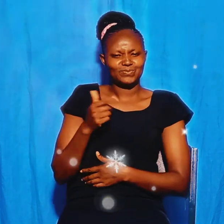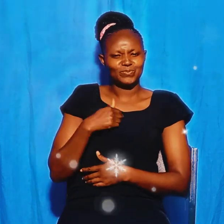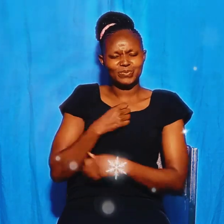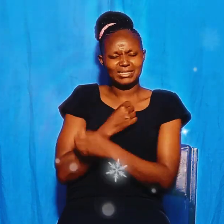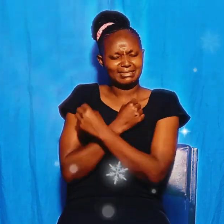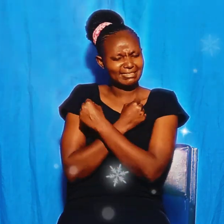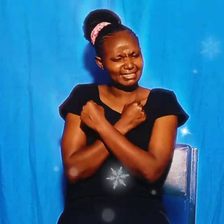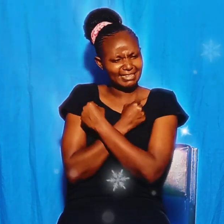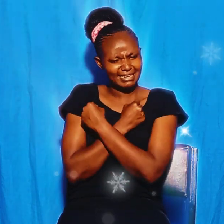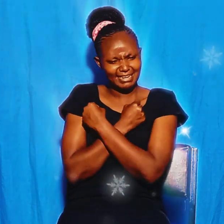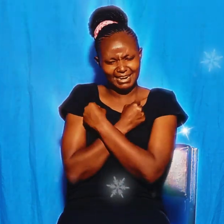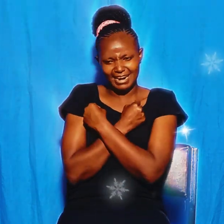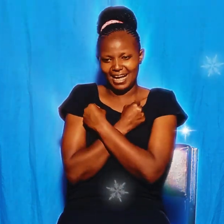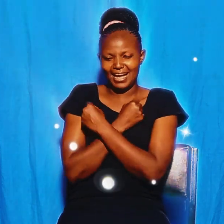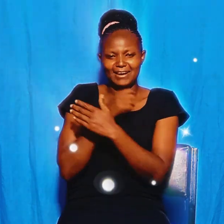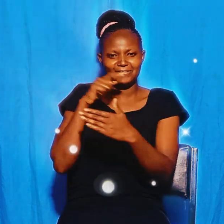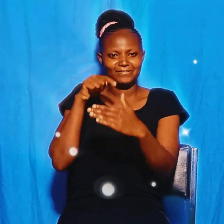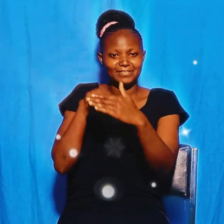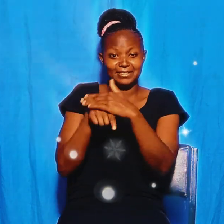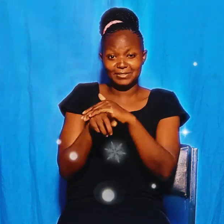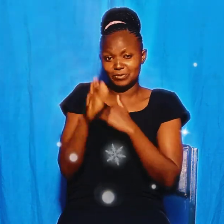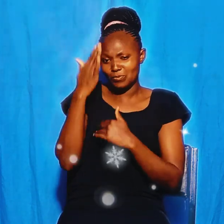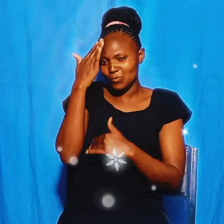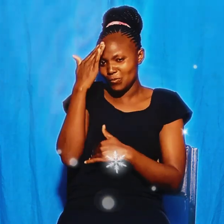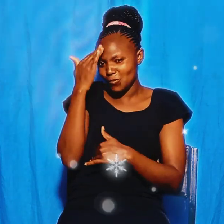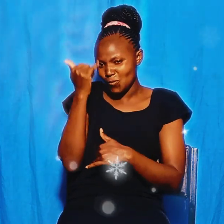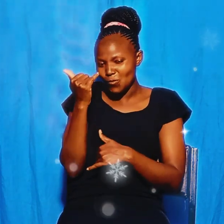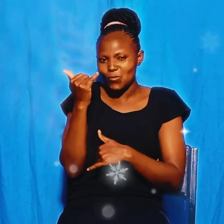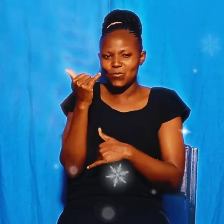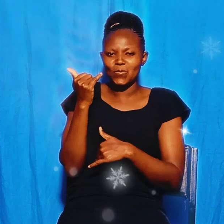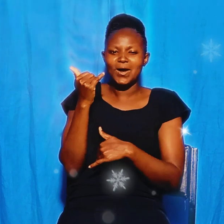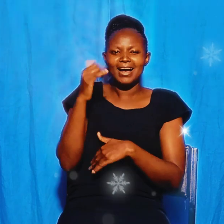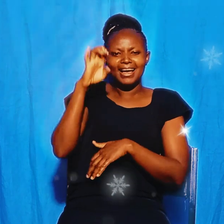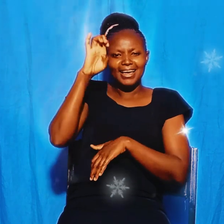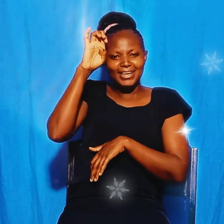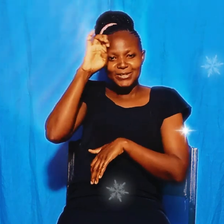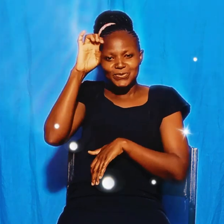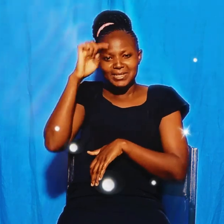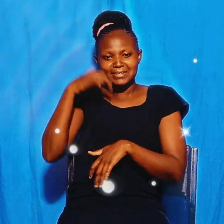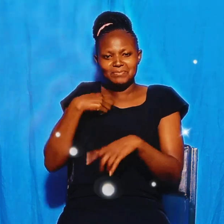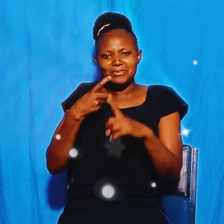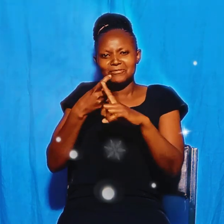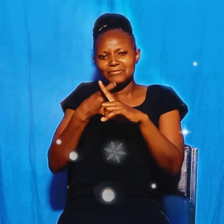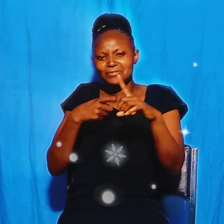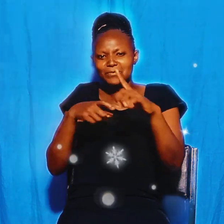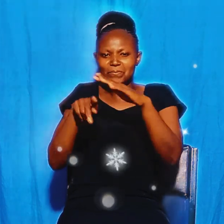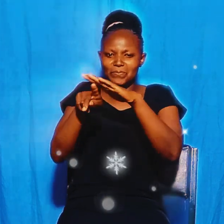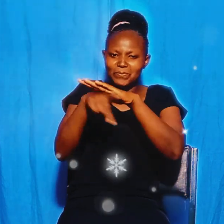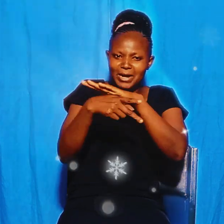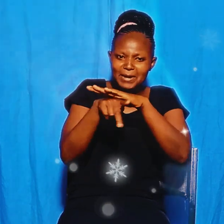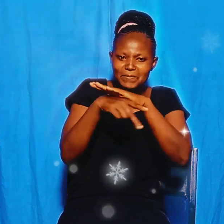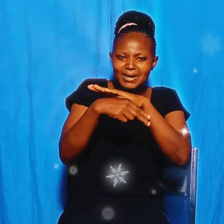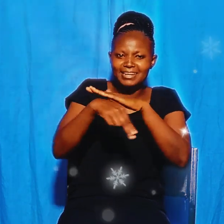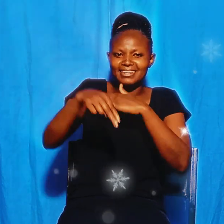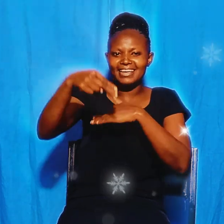Maanzo metheche kuma primary high school, college na yu meendo ndoa university